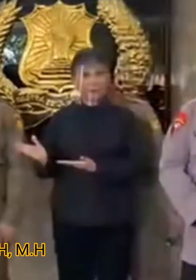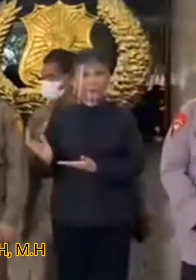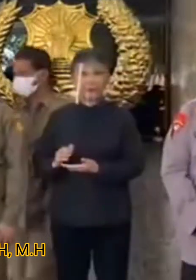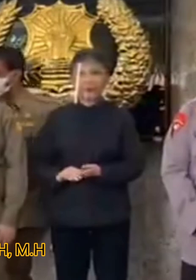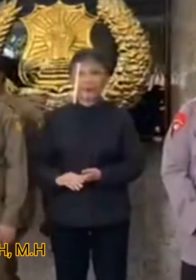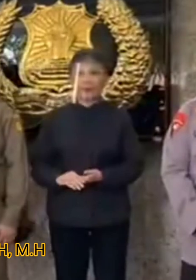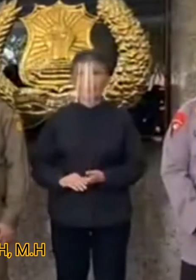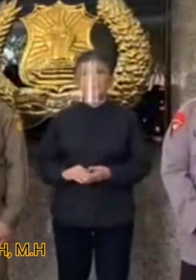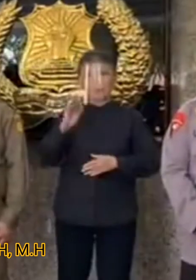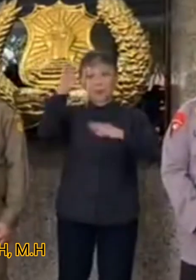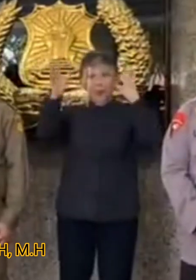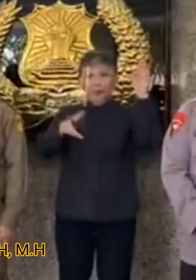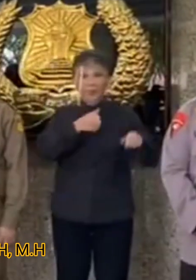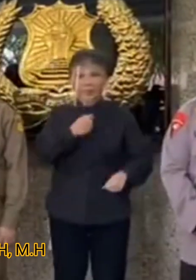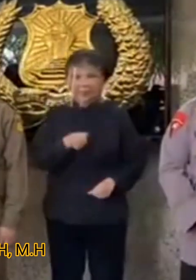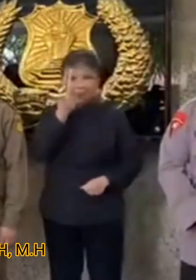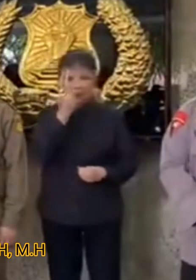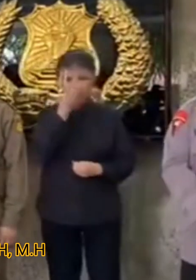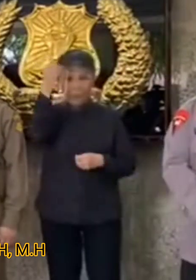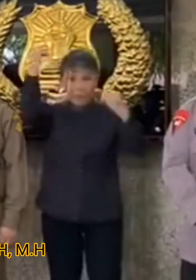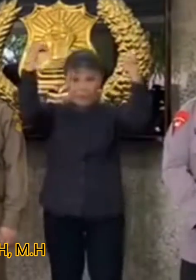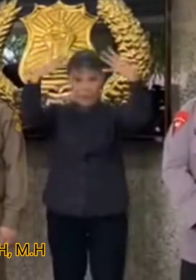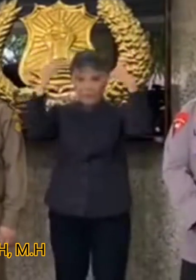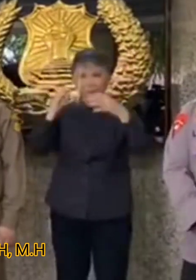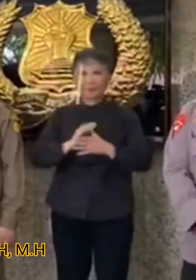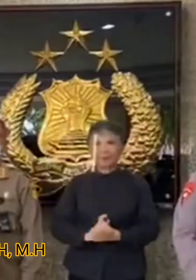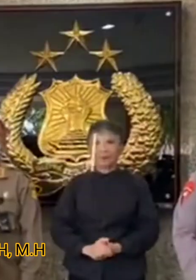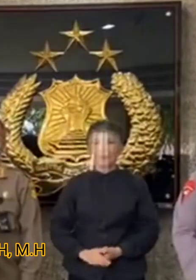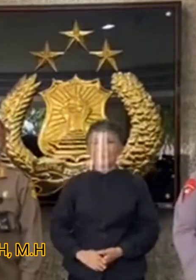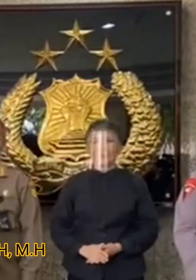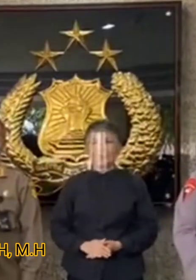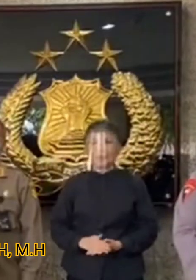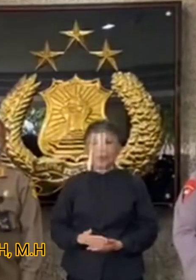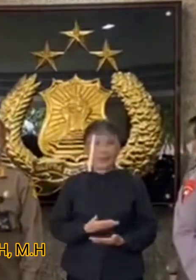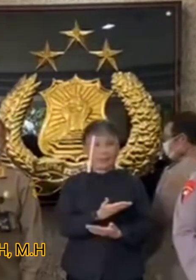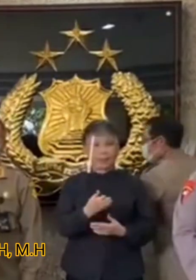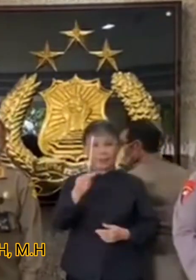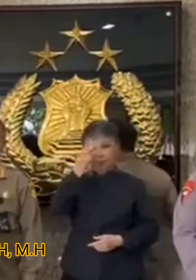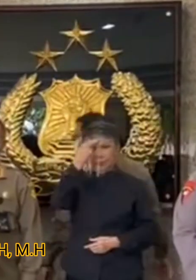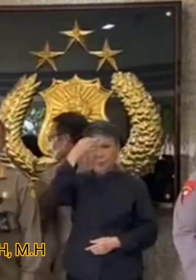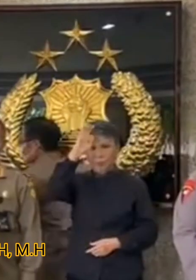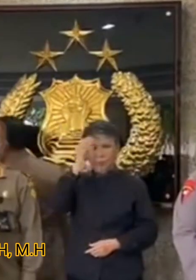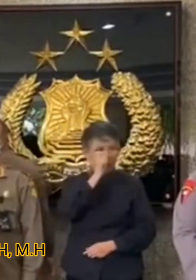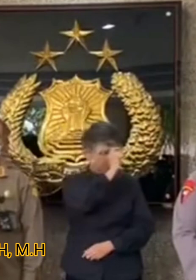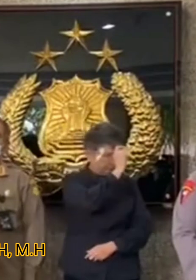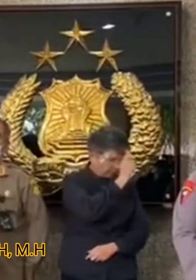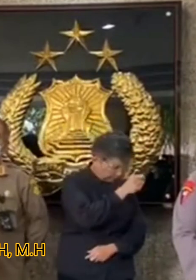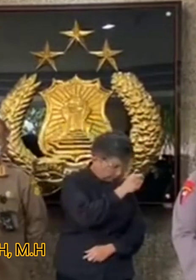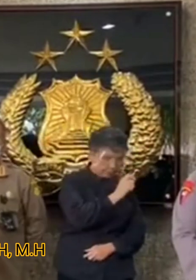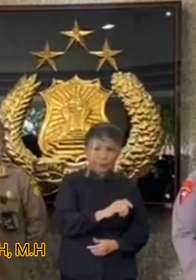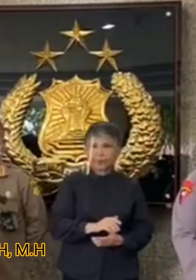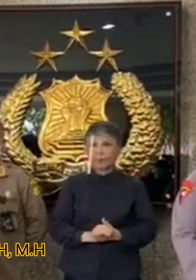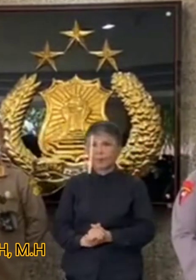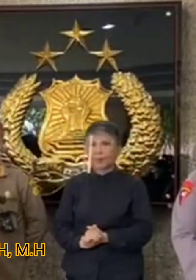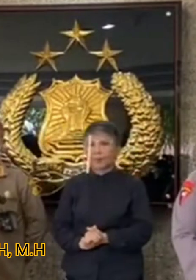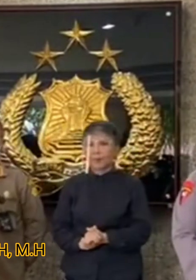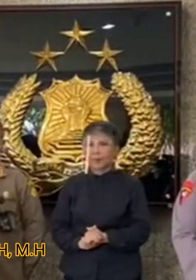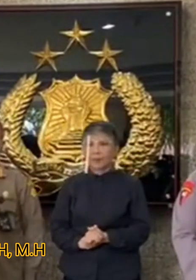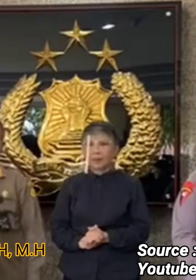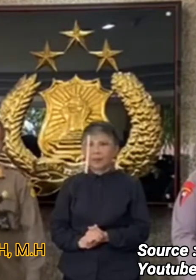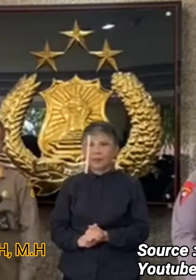enggak ramen lewatin Salamualaikum Bertuah berharga Tuh bapak Kapolri yang saya hormati dan